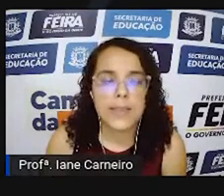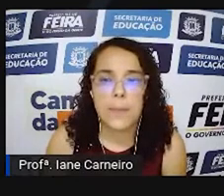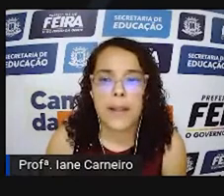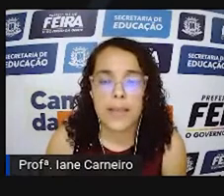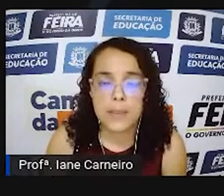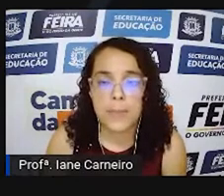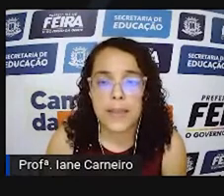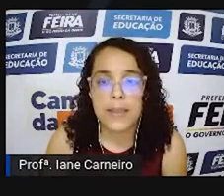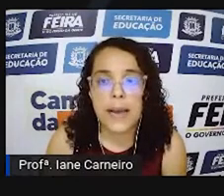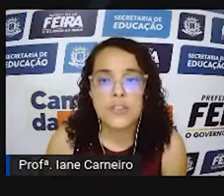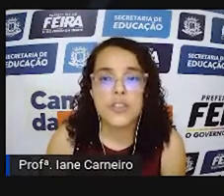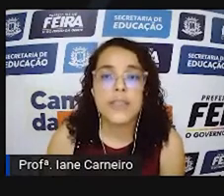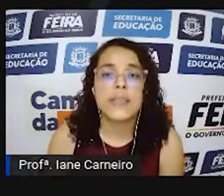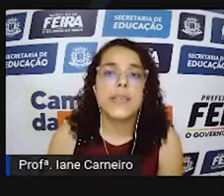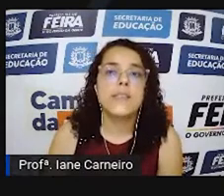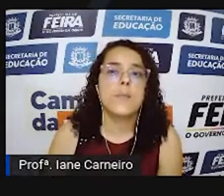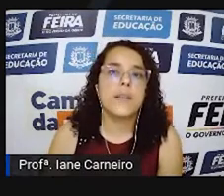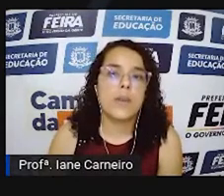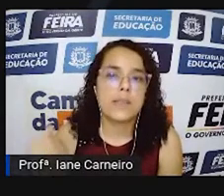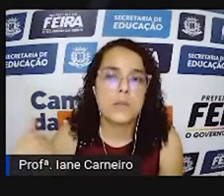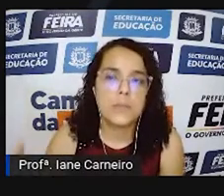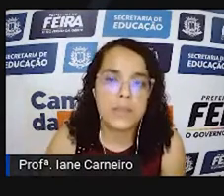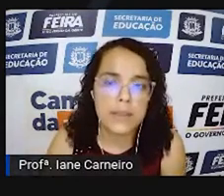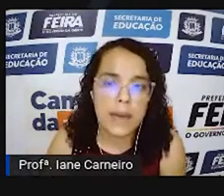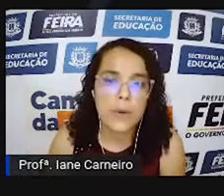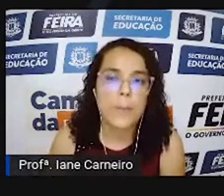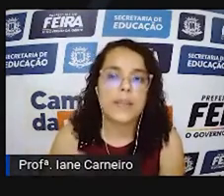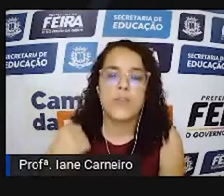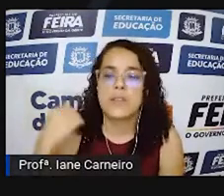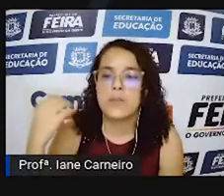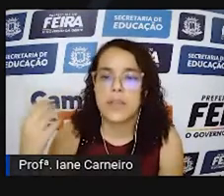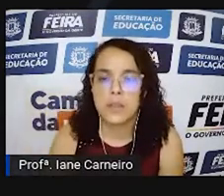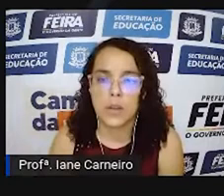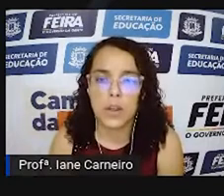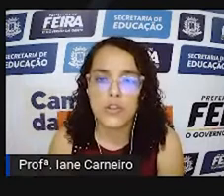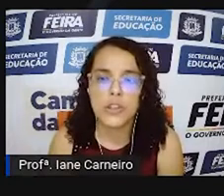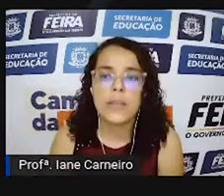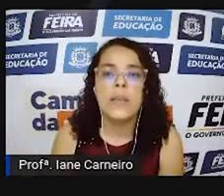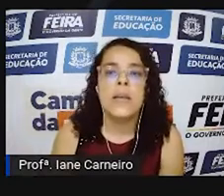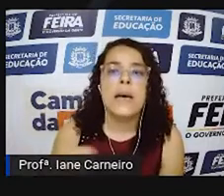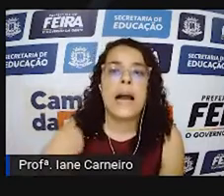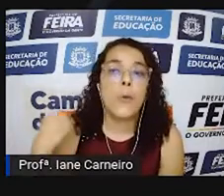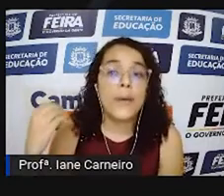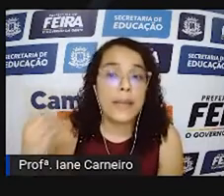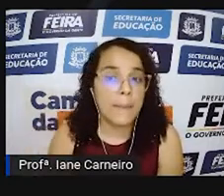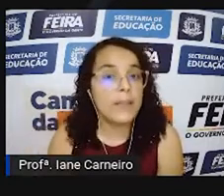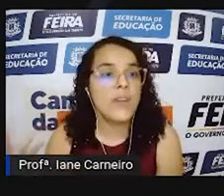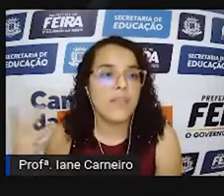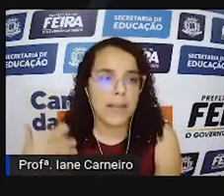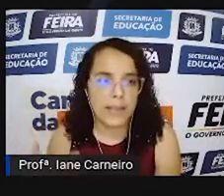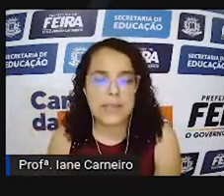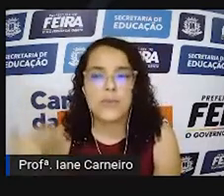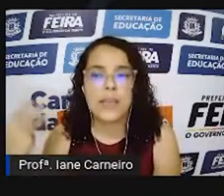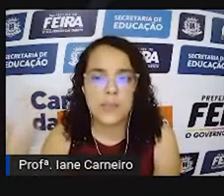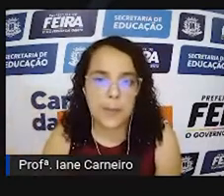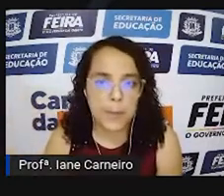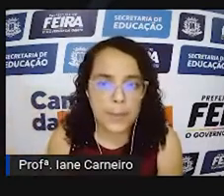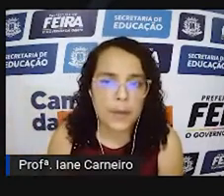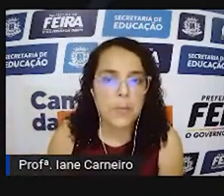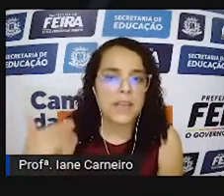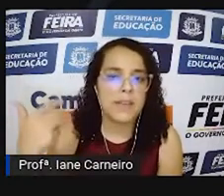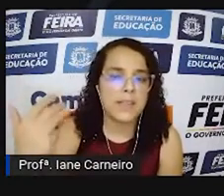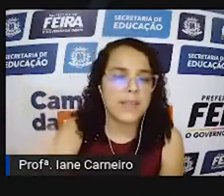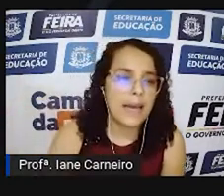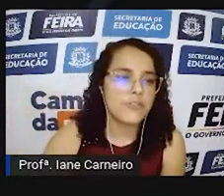nossa exemplaridade diretrizes para educação ambiental, para inovação tecnológica, acompanhamento e avaliação desse